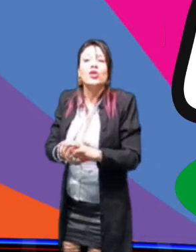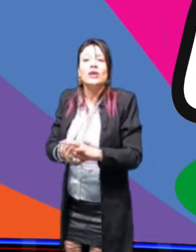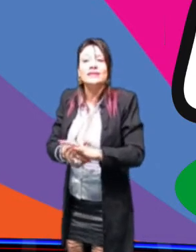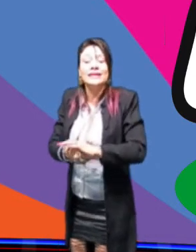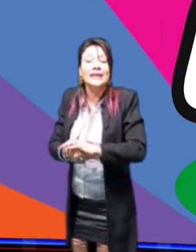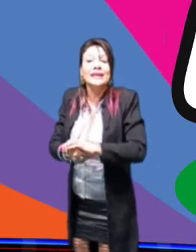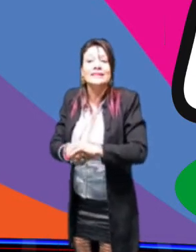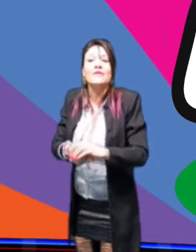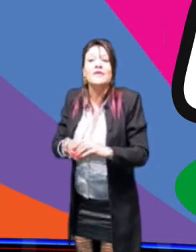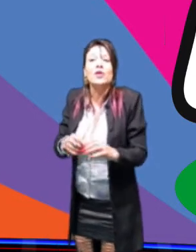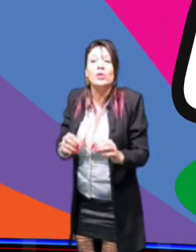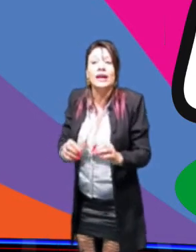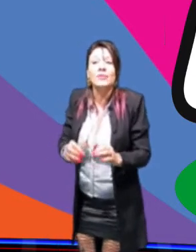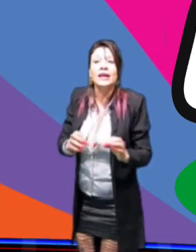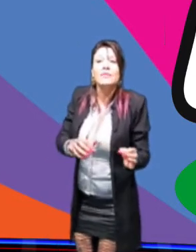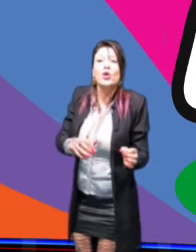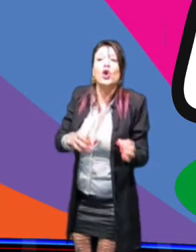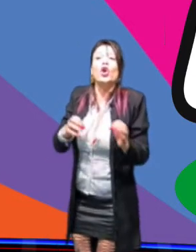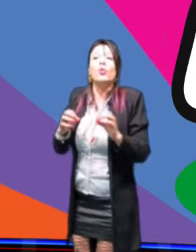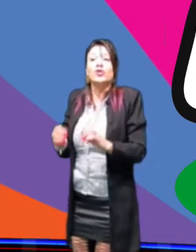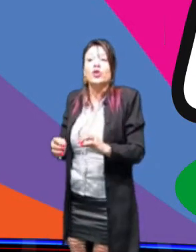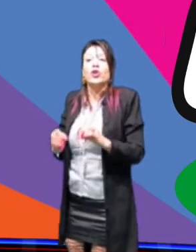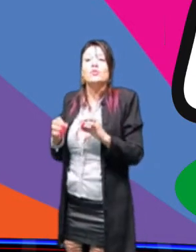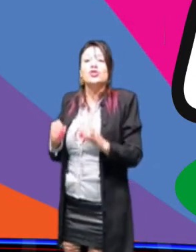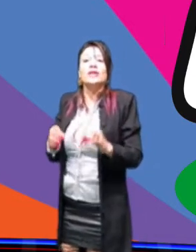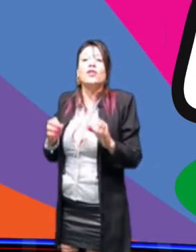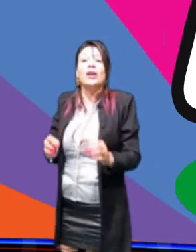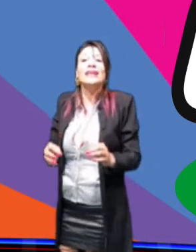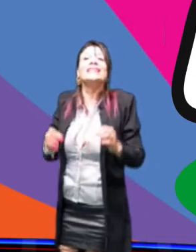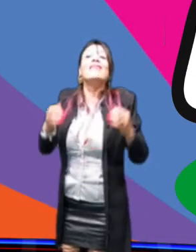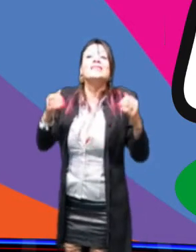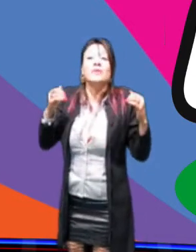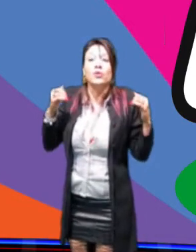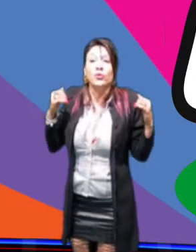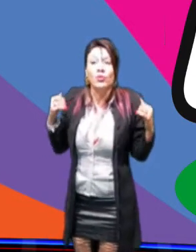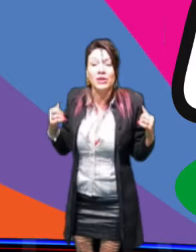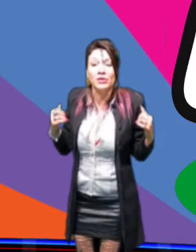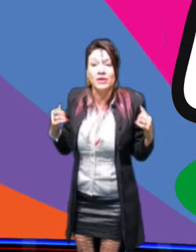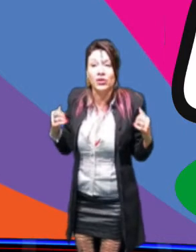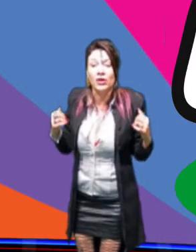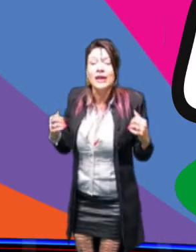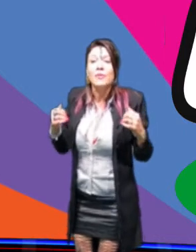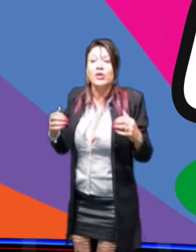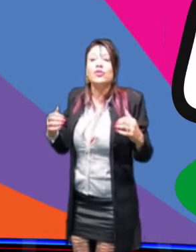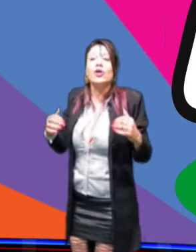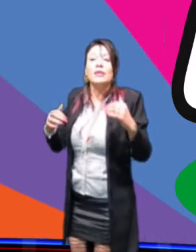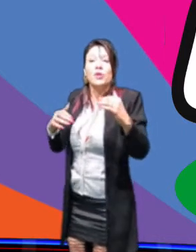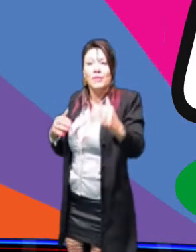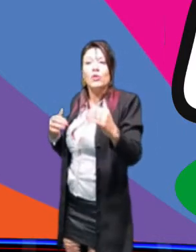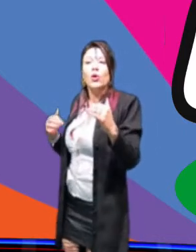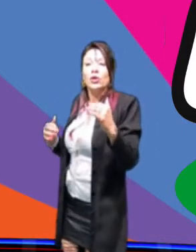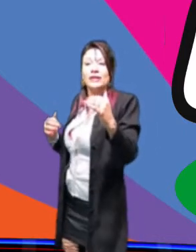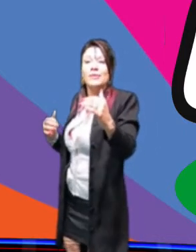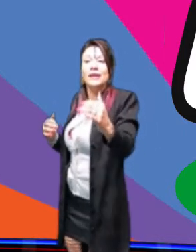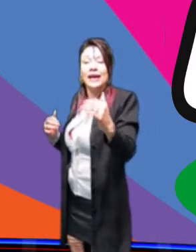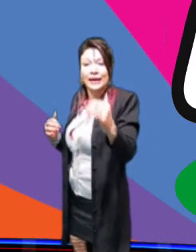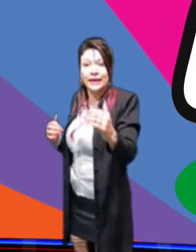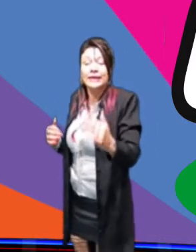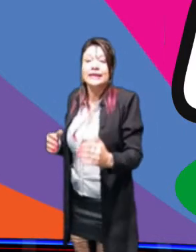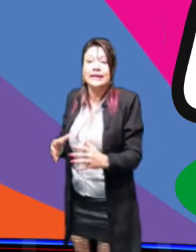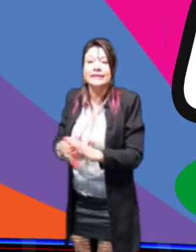que se trata de hacer es vincular al macrismo con los bolsos, con los millones de dólares que estaban llevados en un convenio anterior. Por eso el problema que hubo con el tema de la